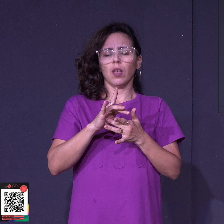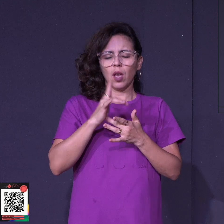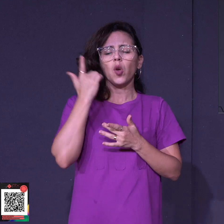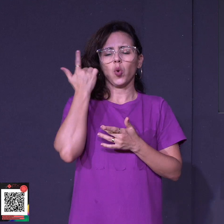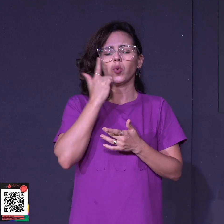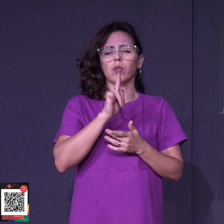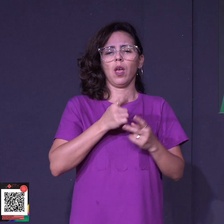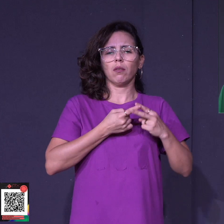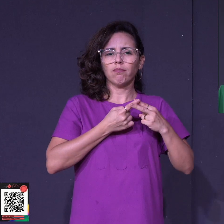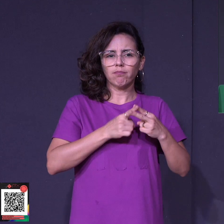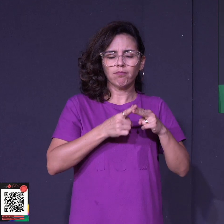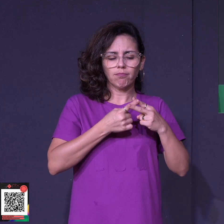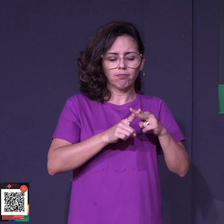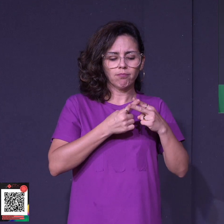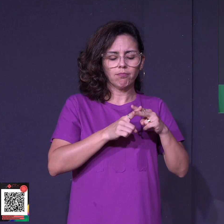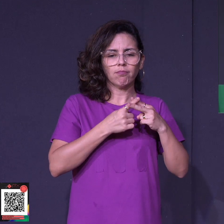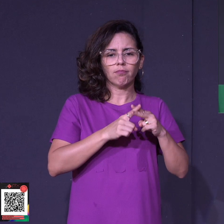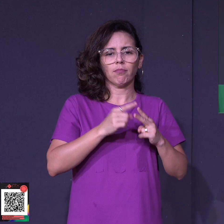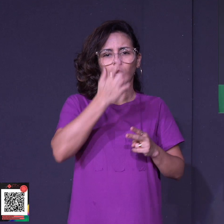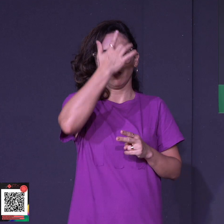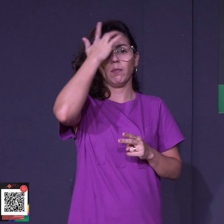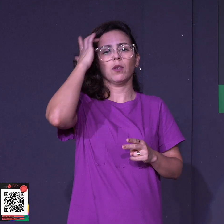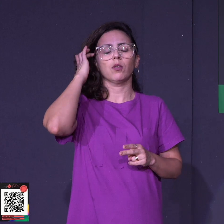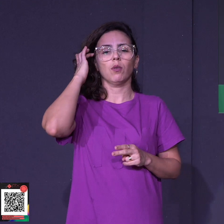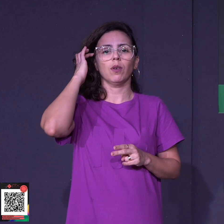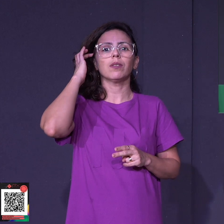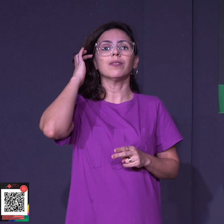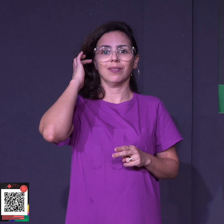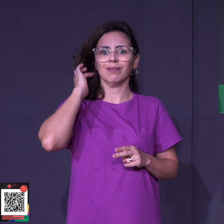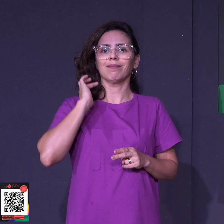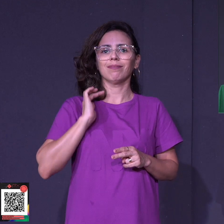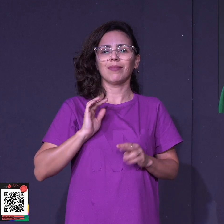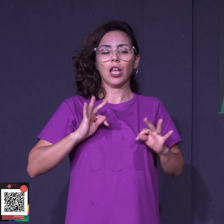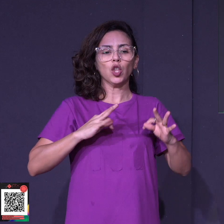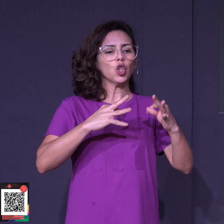mas os restaura também, se assim desejarem.